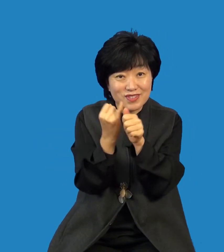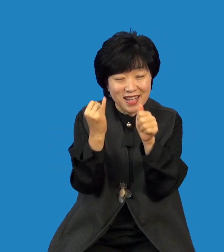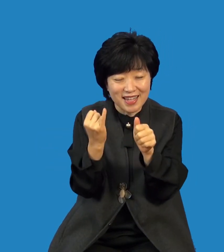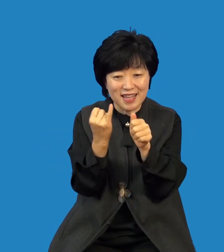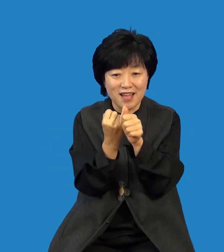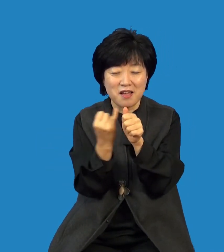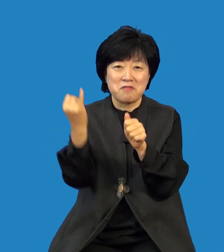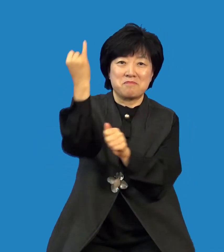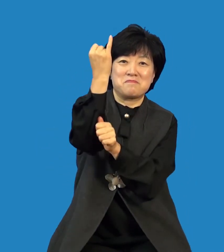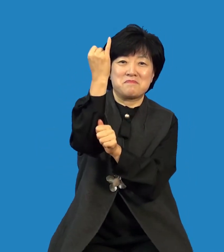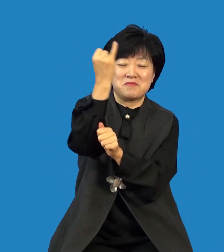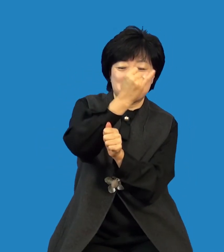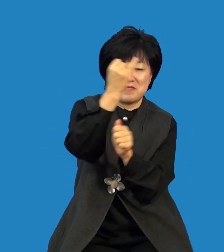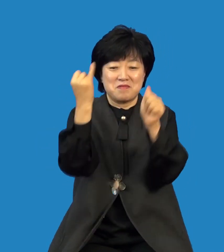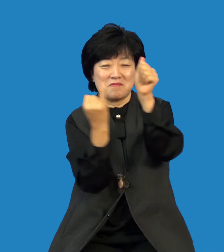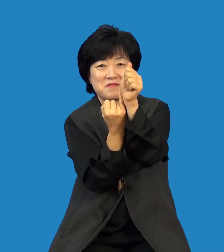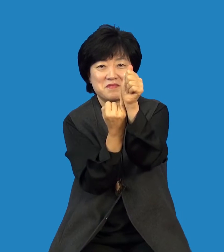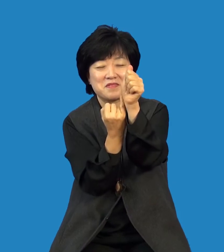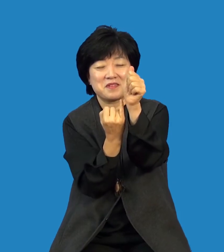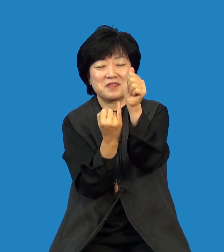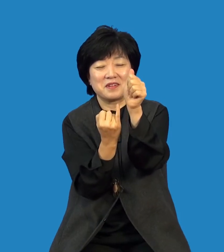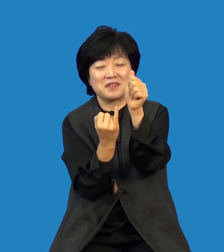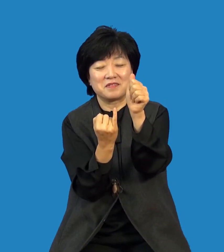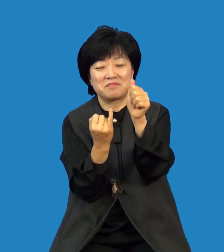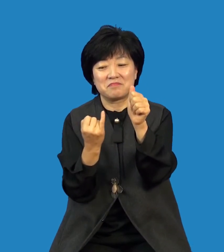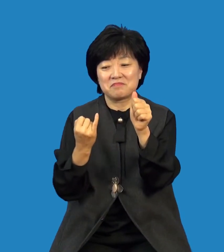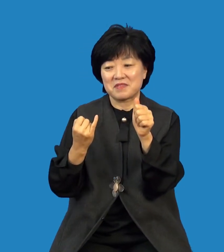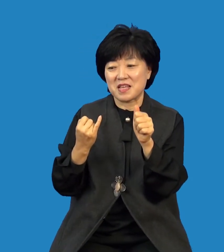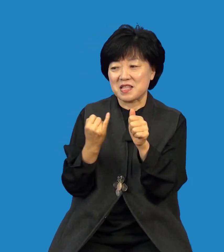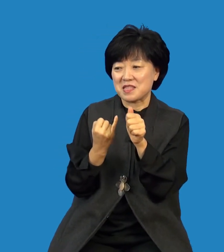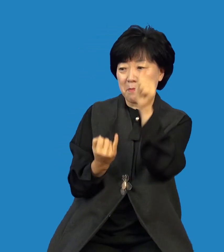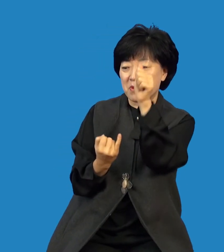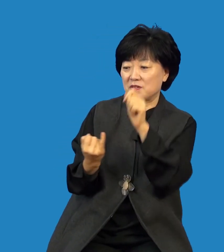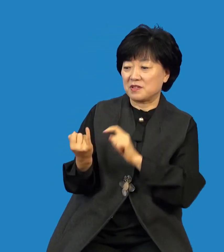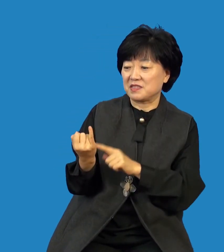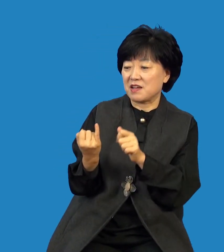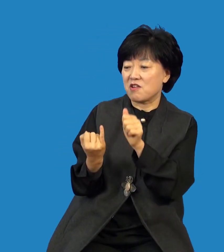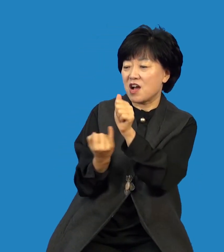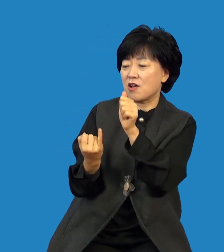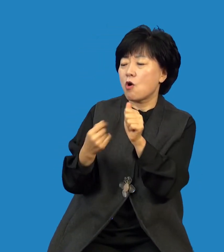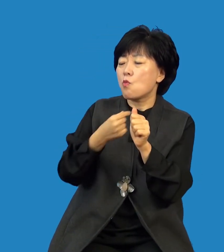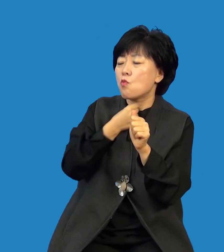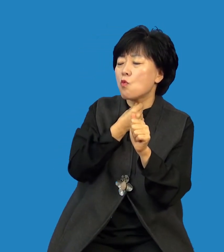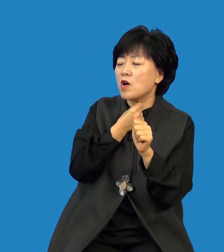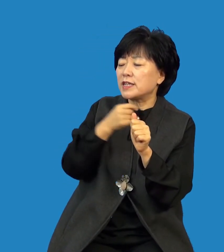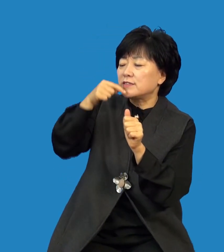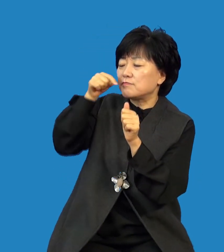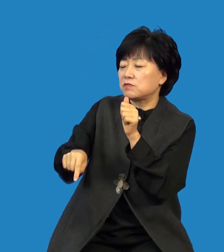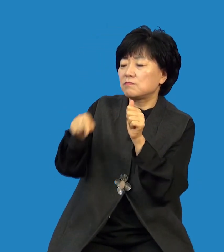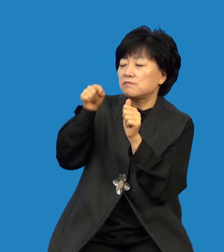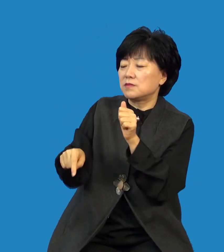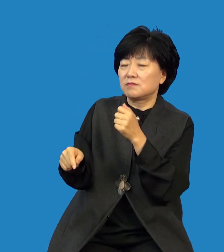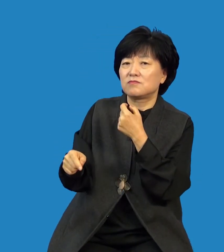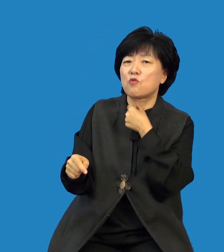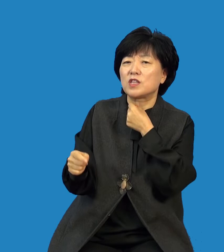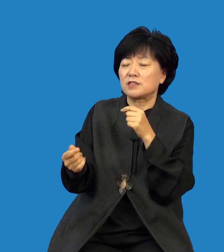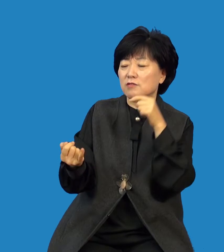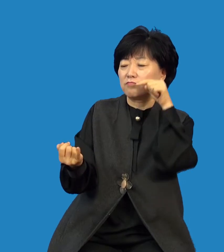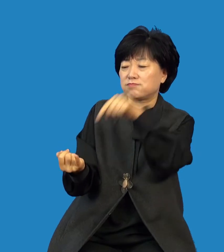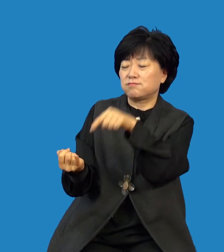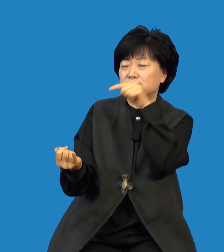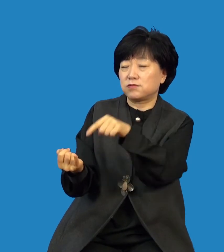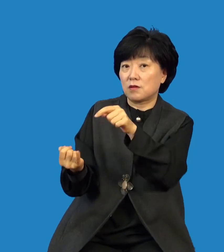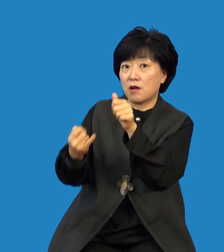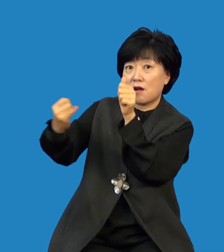또 남편이 아내를 아내도 남편을 그렇고 남편도 아내를 그렇고 하여간 내가 원하는 대로 그 배우자에